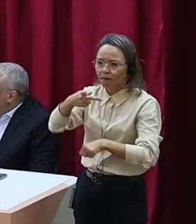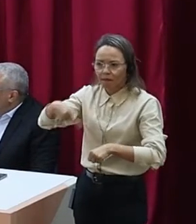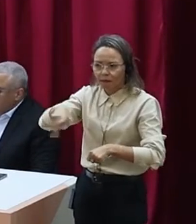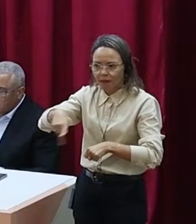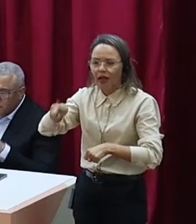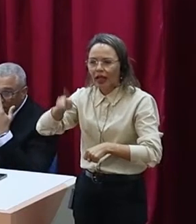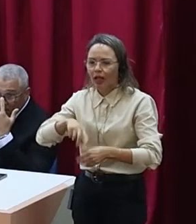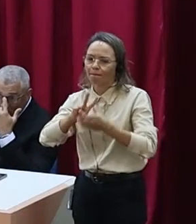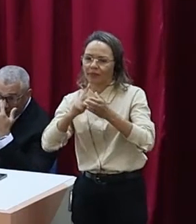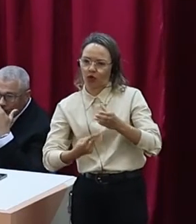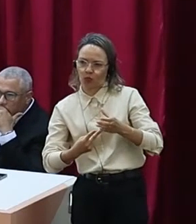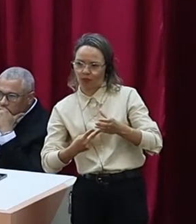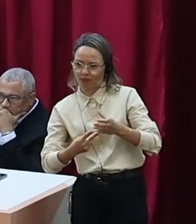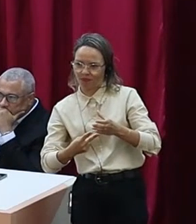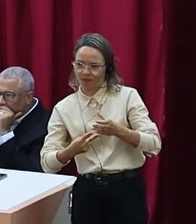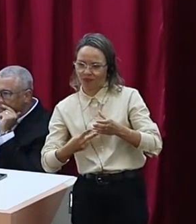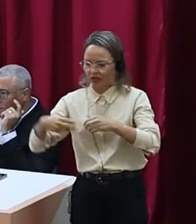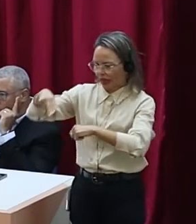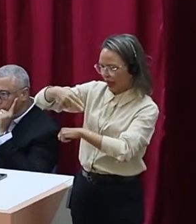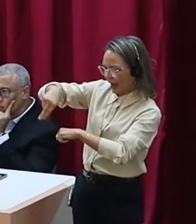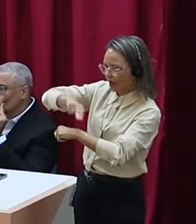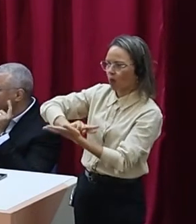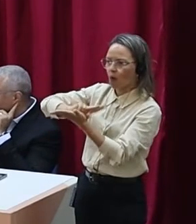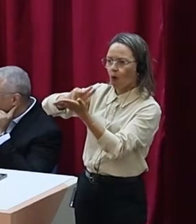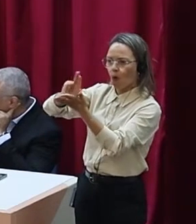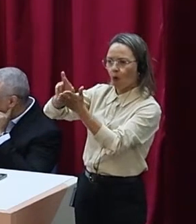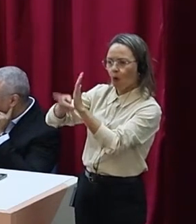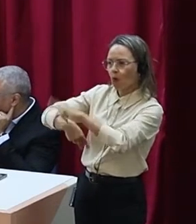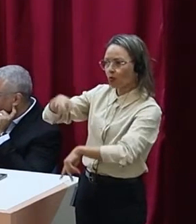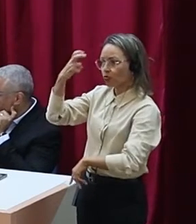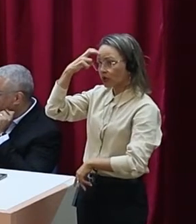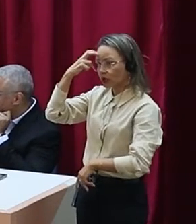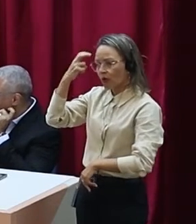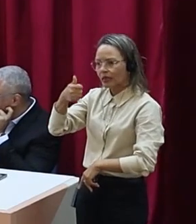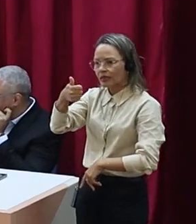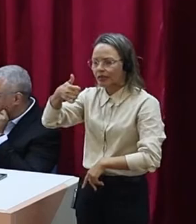es pluricultural. Son habladas 19 lenguas indígenas,